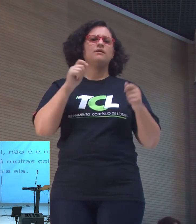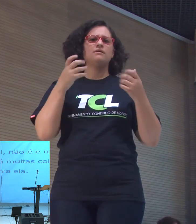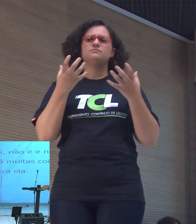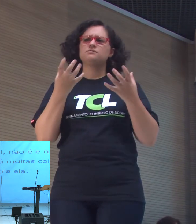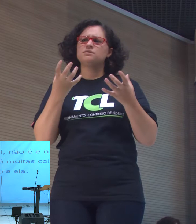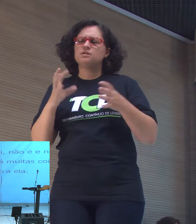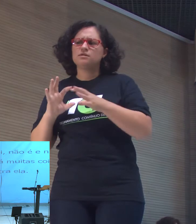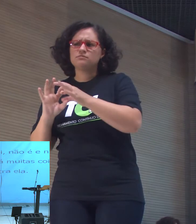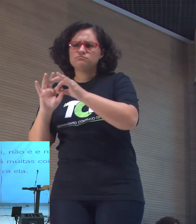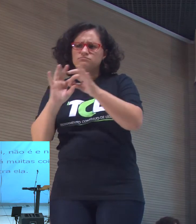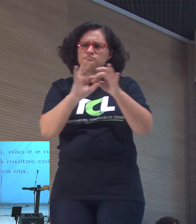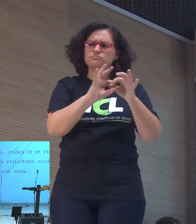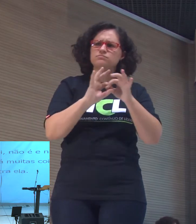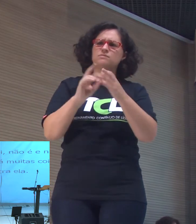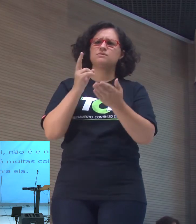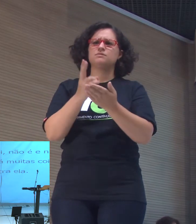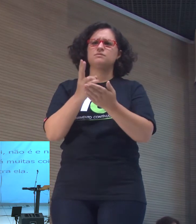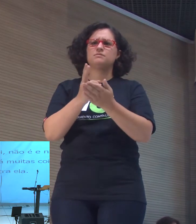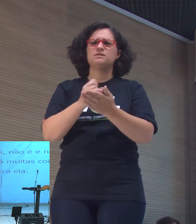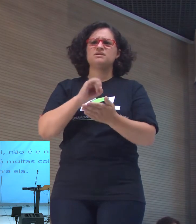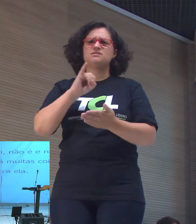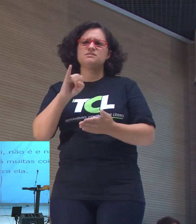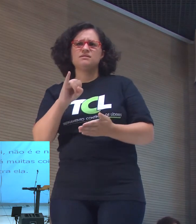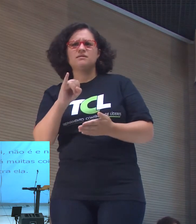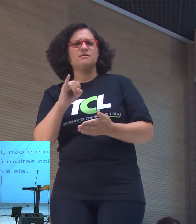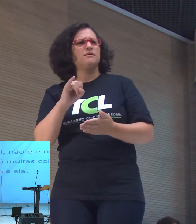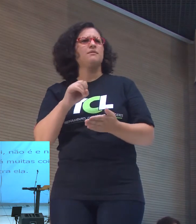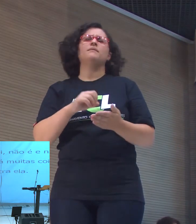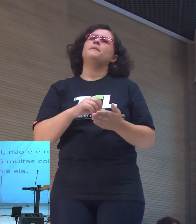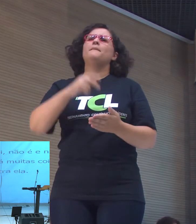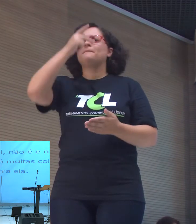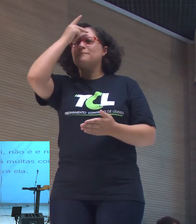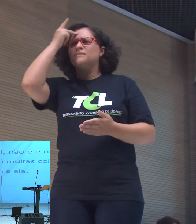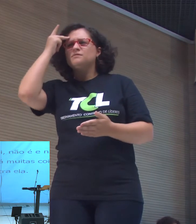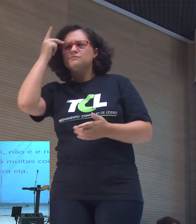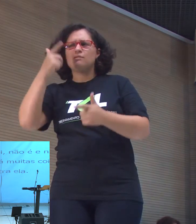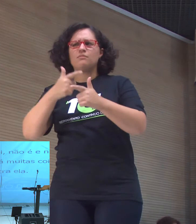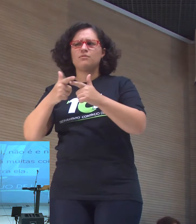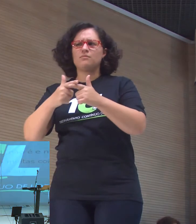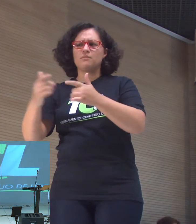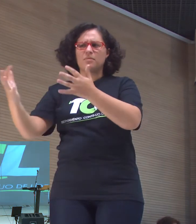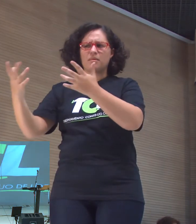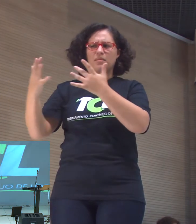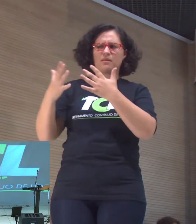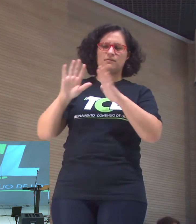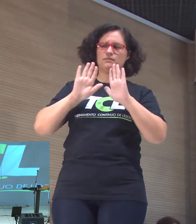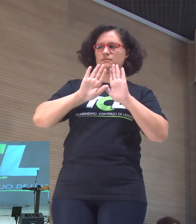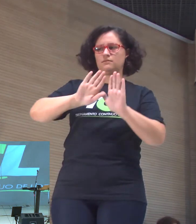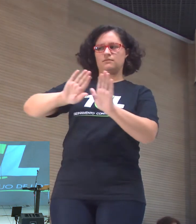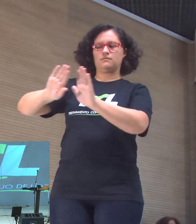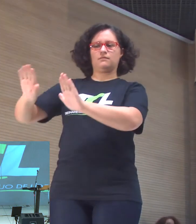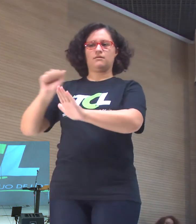Eles combateram todos os inimigos da unidade. E eu e